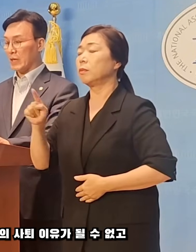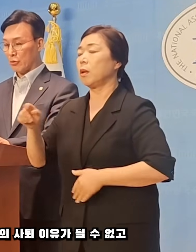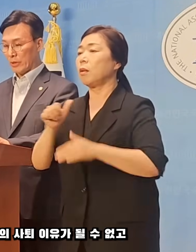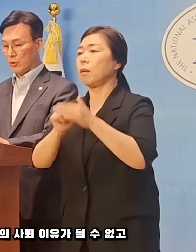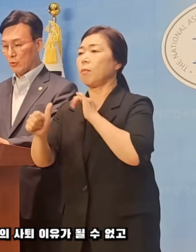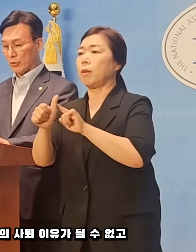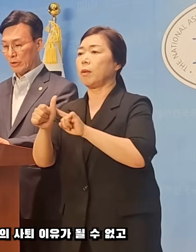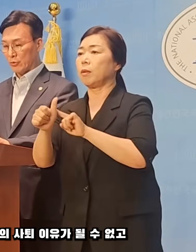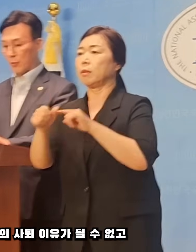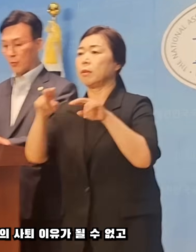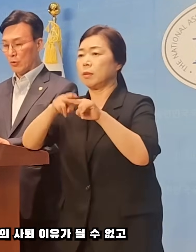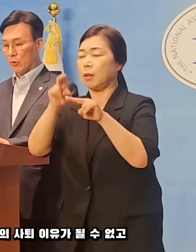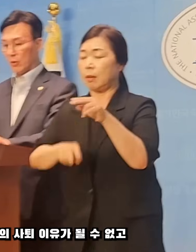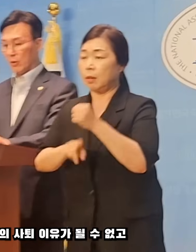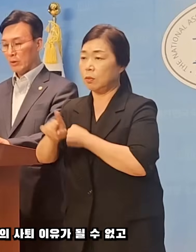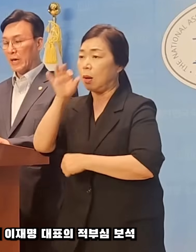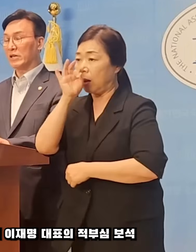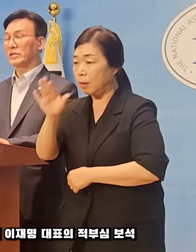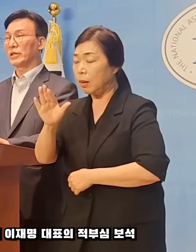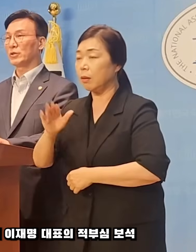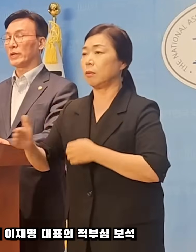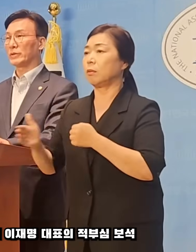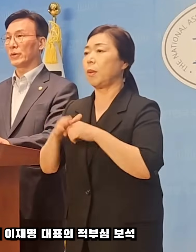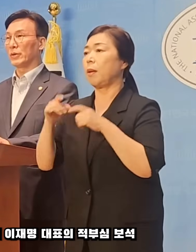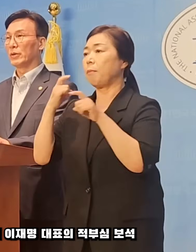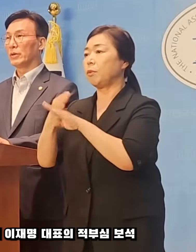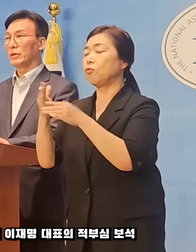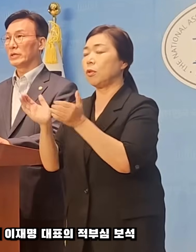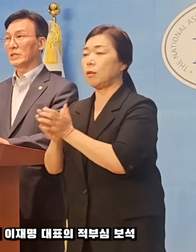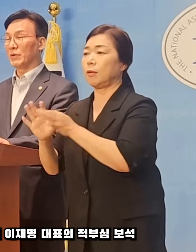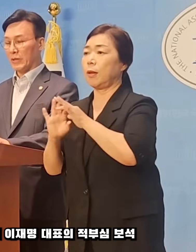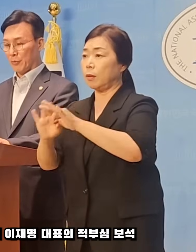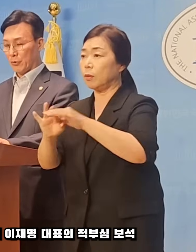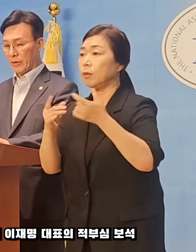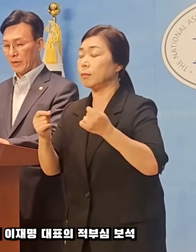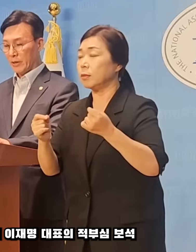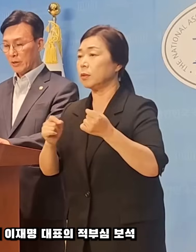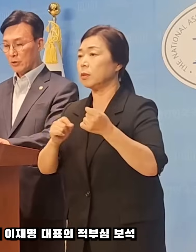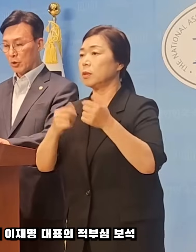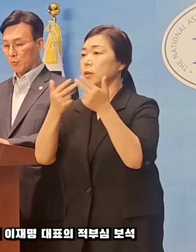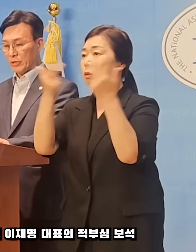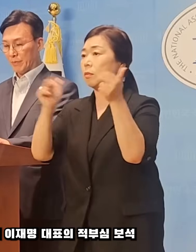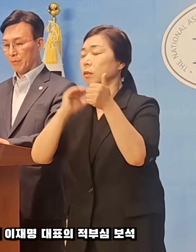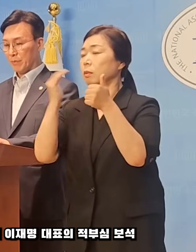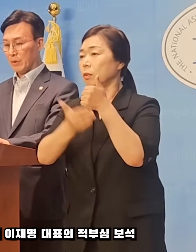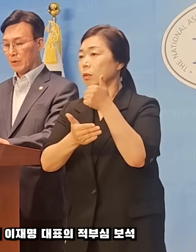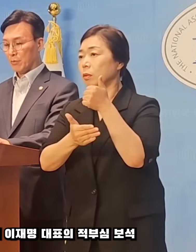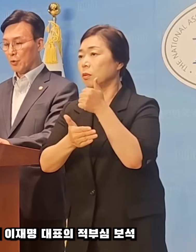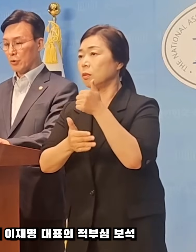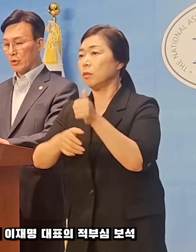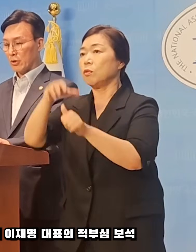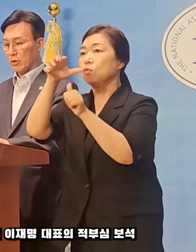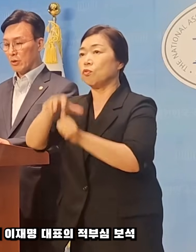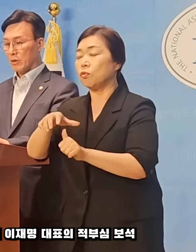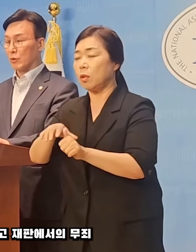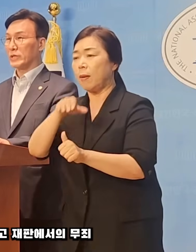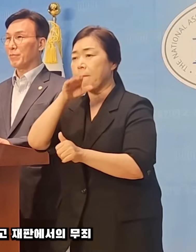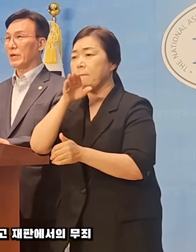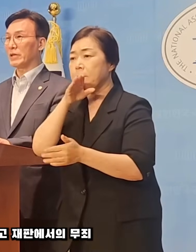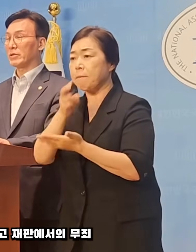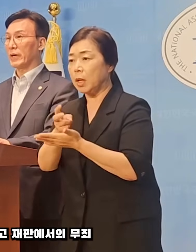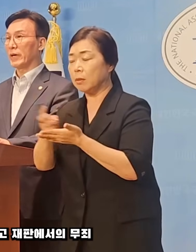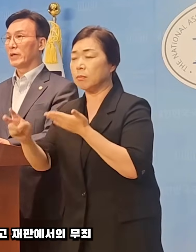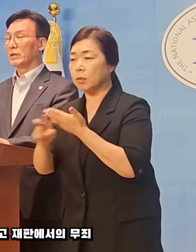대표의 사퇴 이유가 될 수 없고 당은 계속해서 이재명 대표의 적부심, 보석